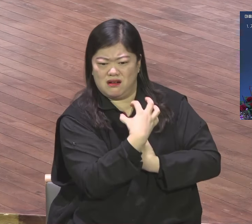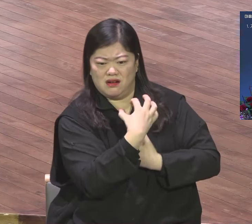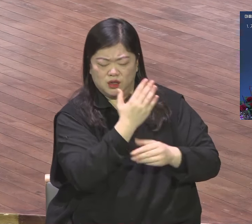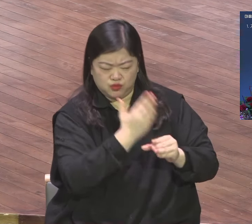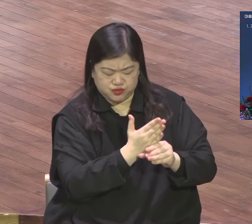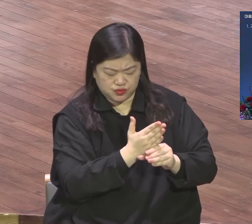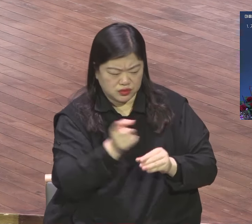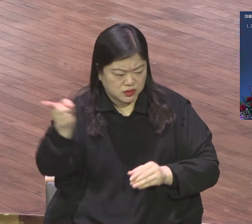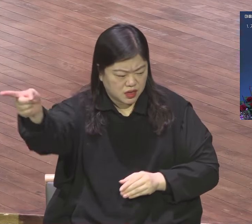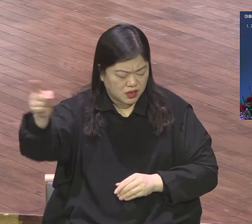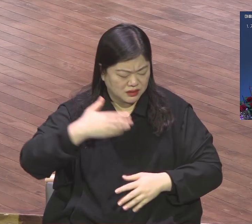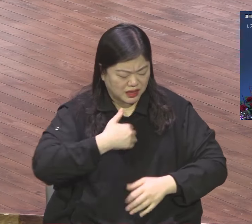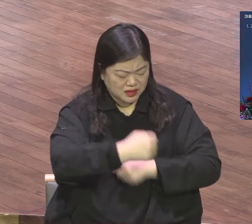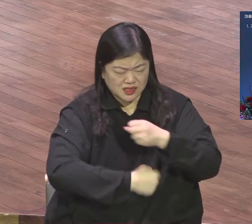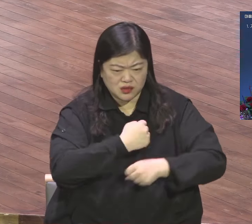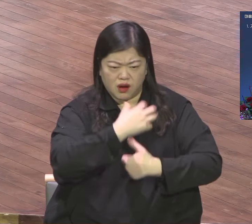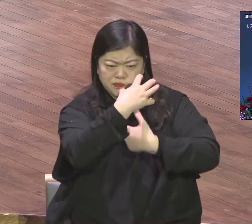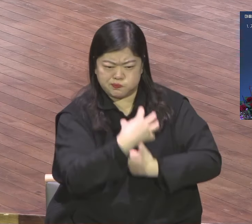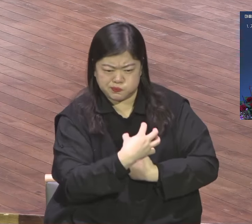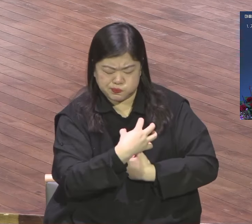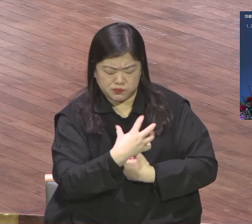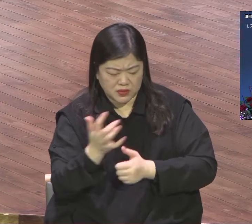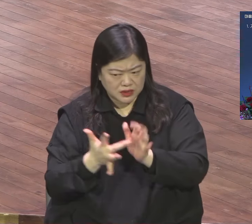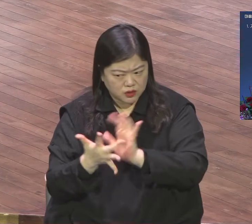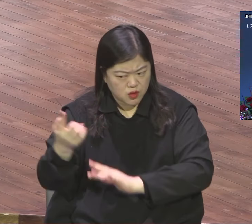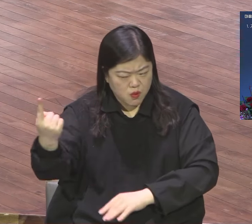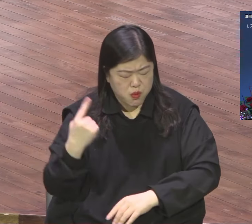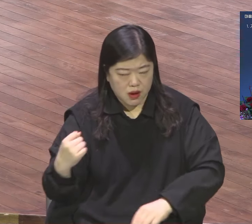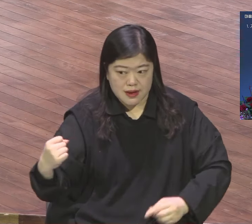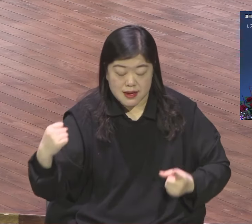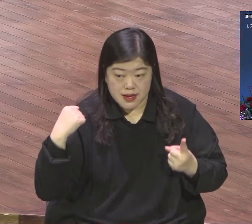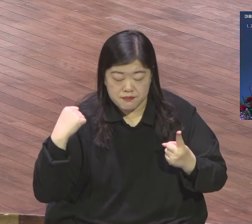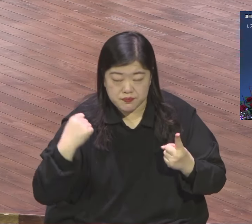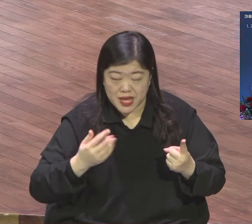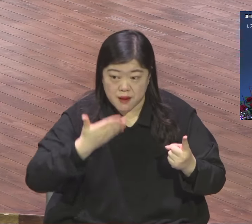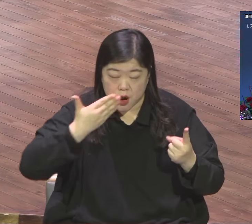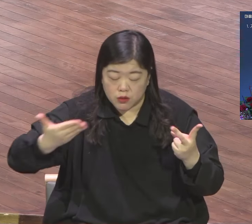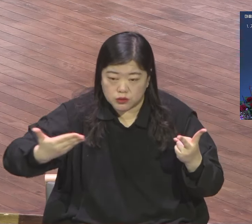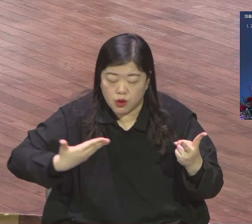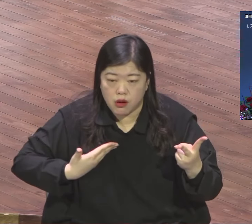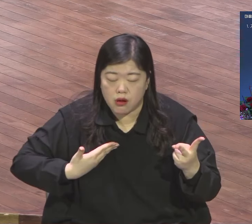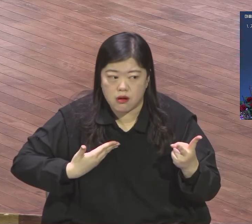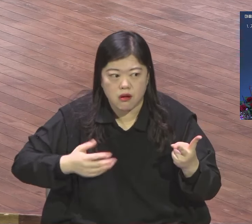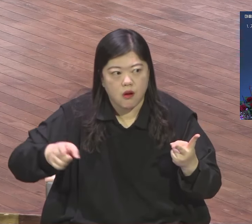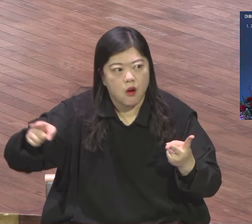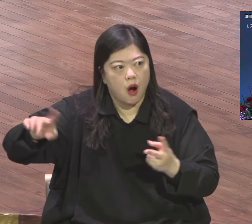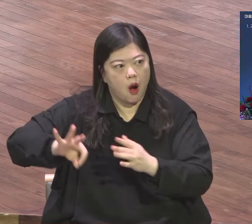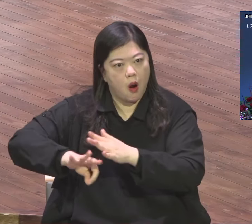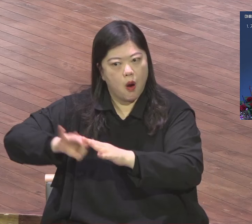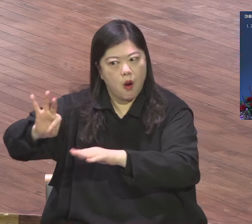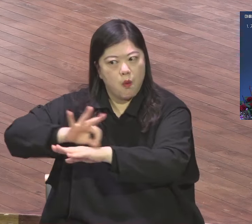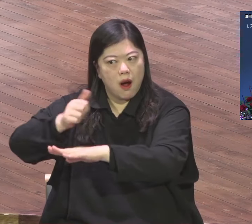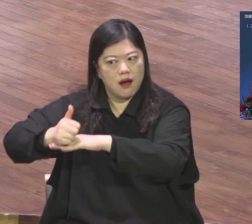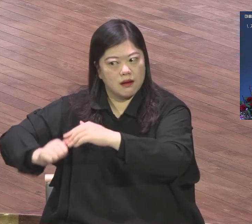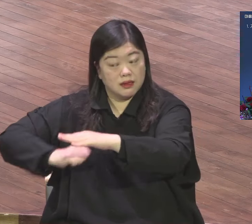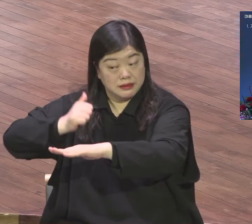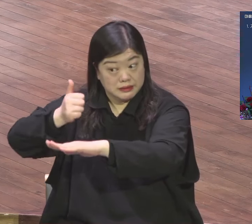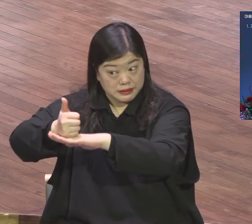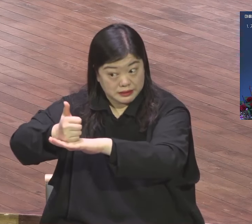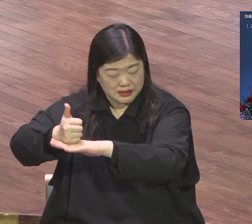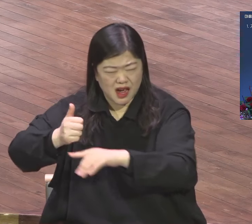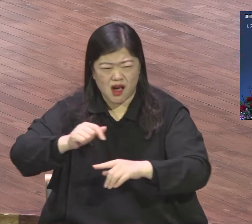어떻게 자유가 없는데 이분은 능력이 지금만 있는 분이구나. 이분이 이스라엘의 왕으로 된다고